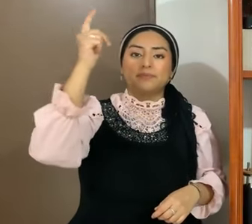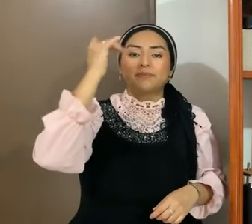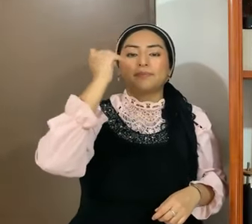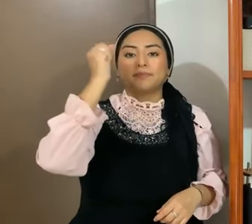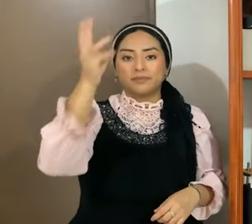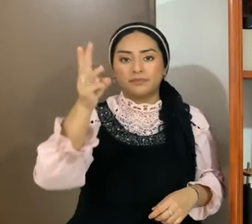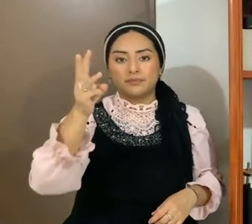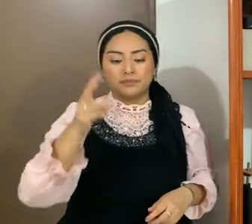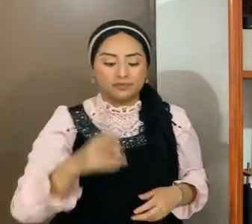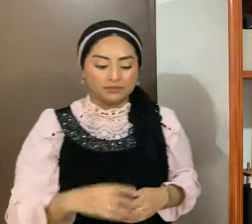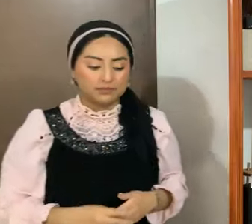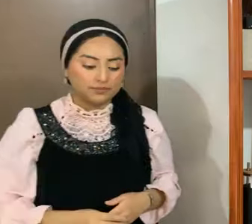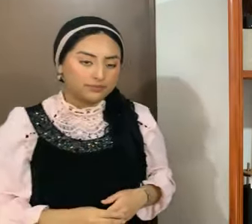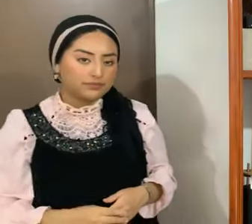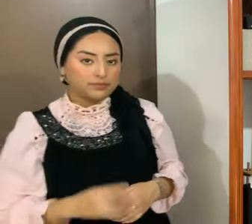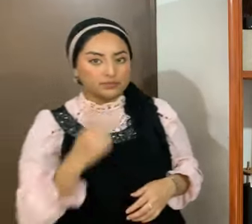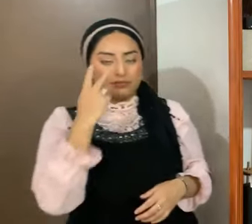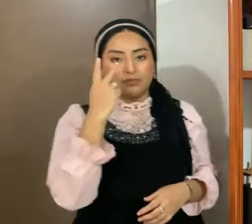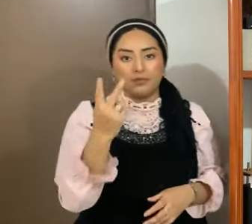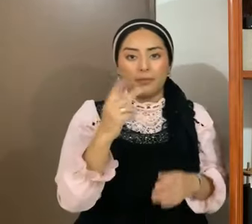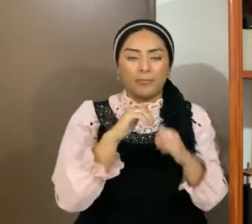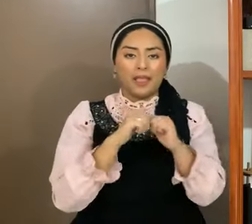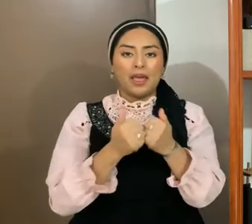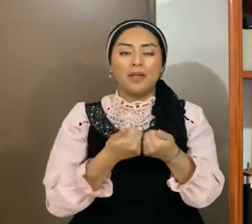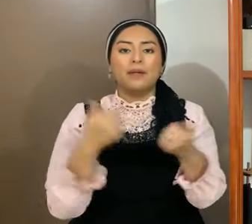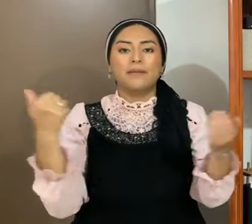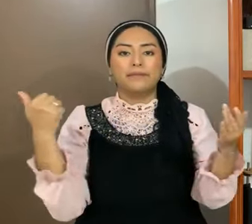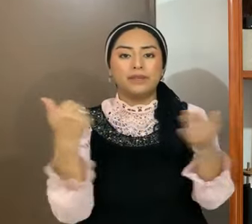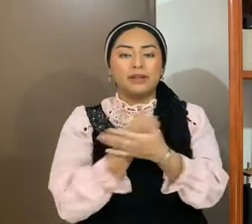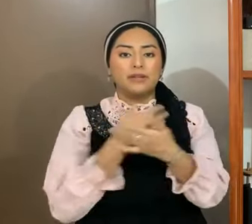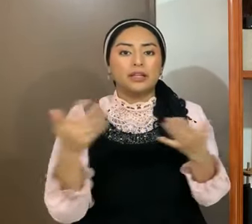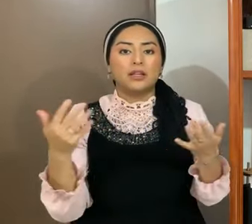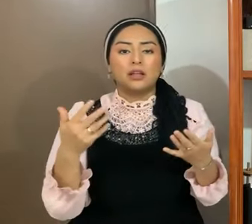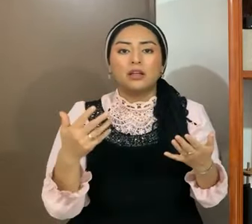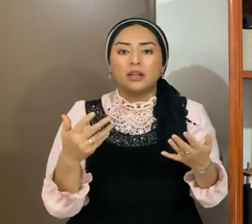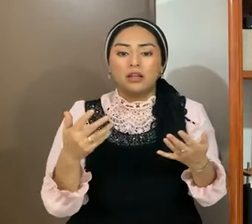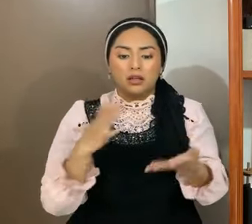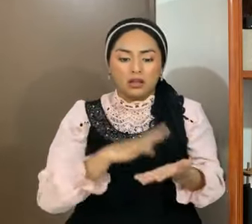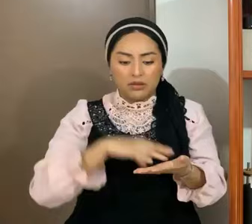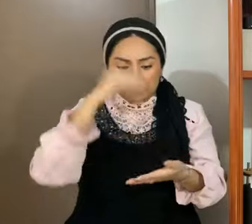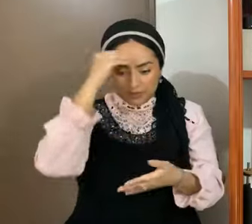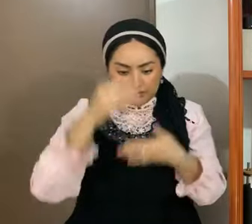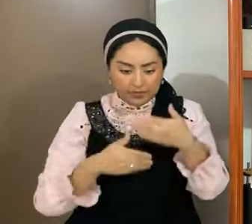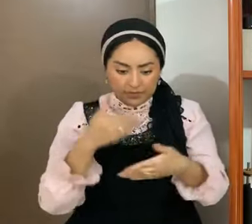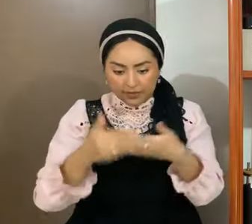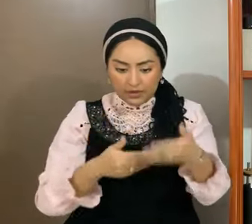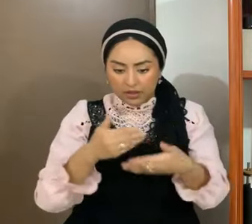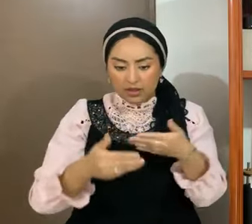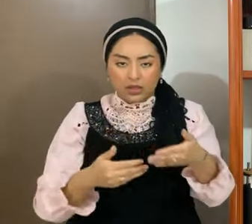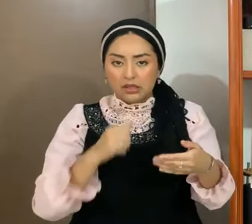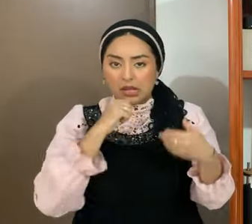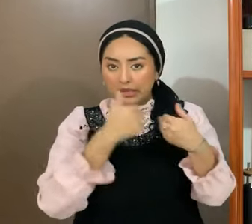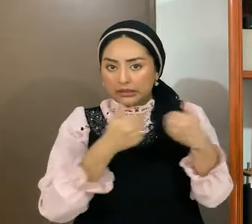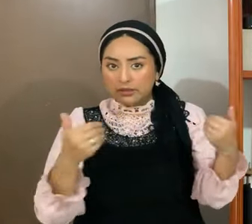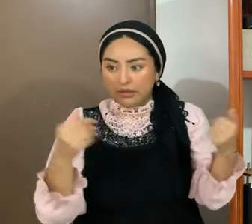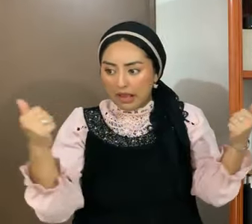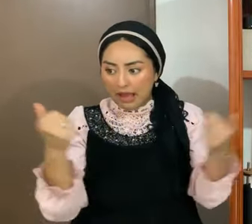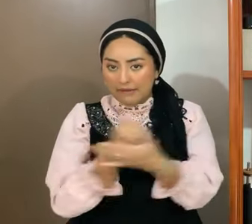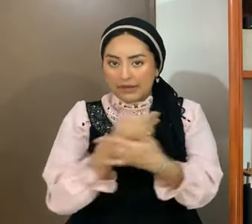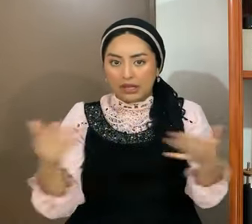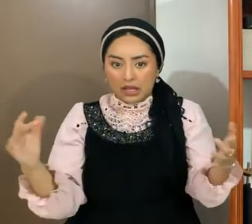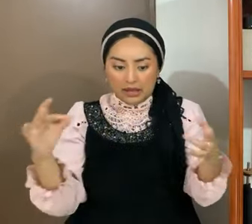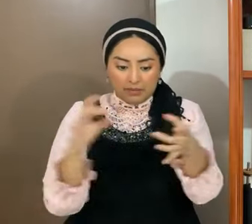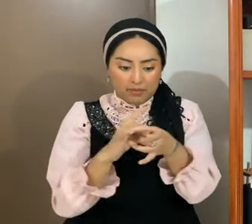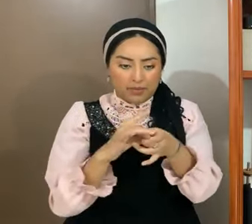Yahshua. Entonces, vean cómo todo se va, todo lo que hemos ido estudiando no son conceptos separados, todo está